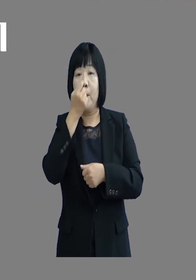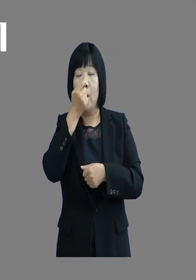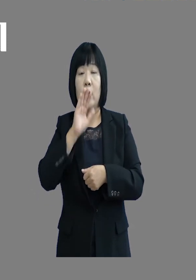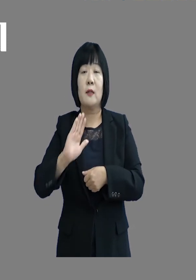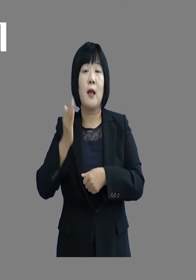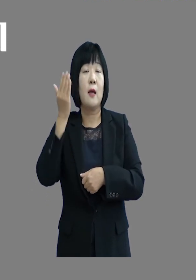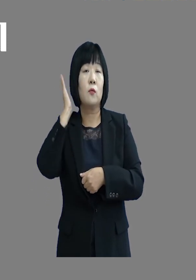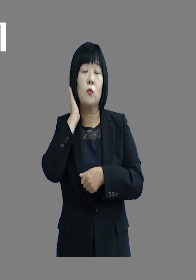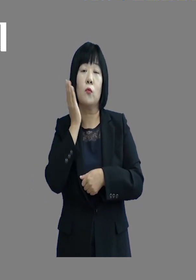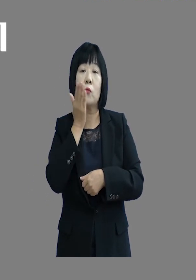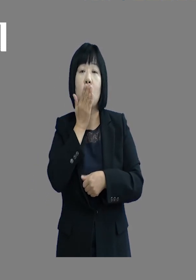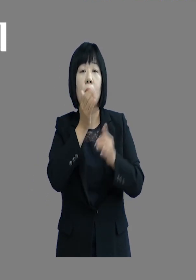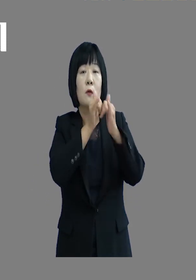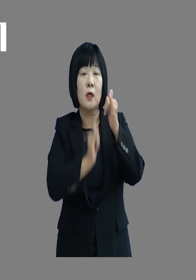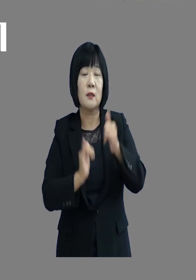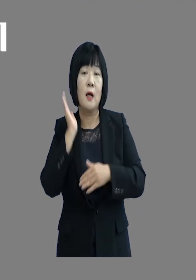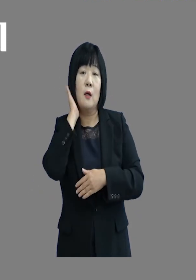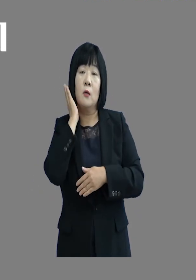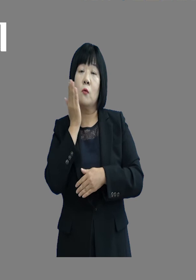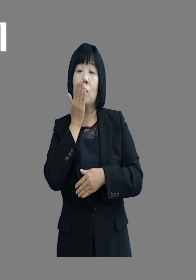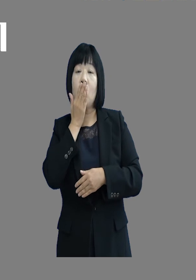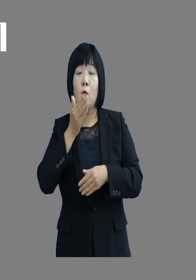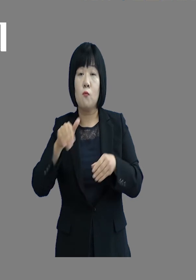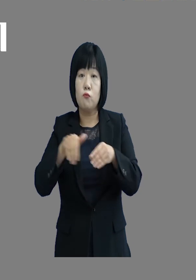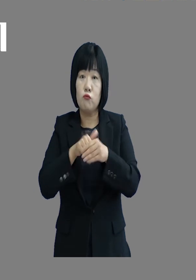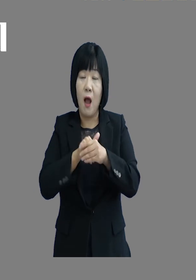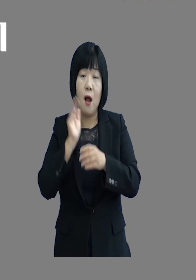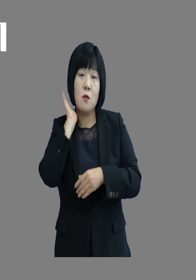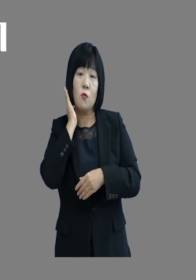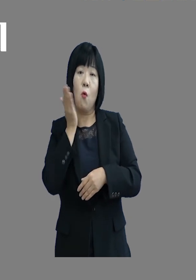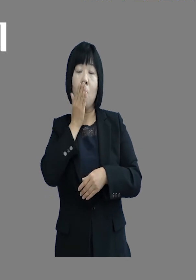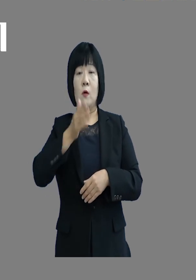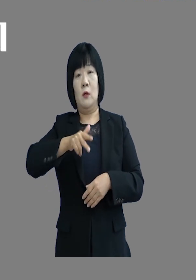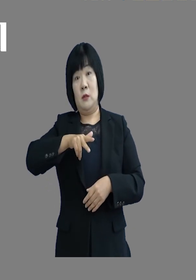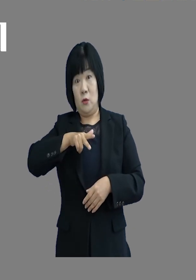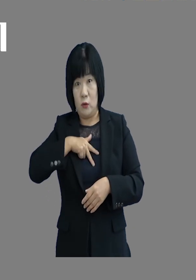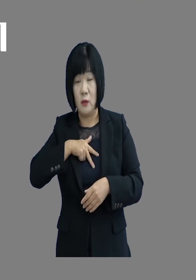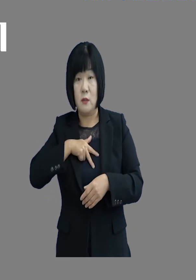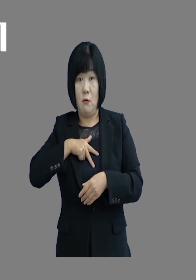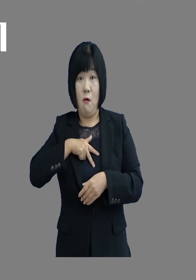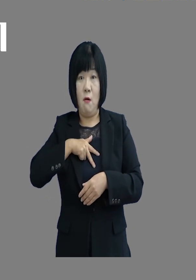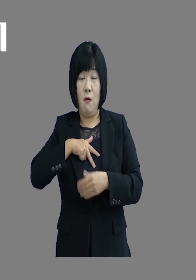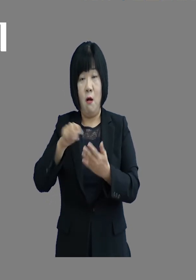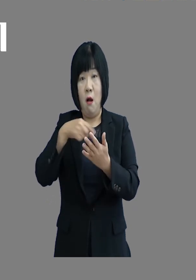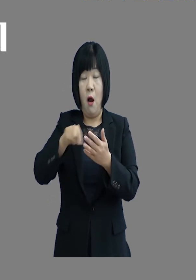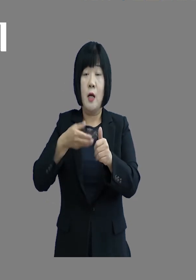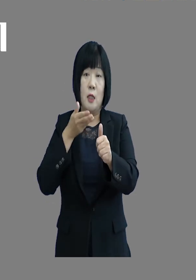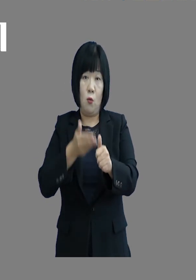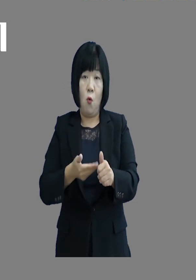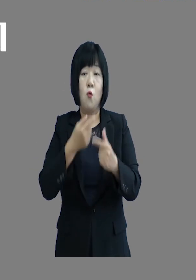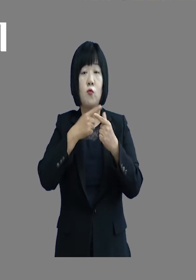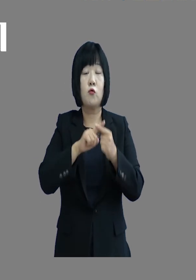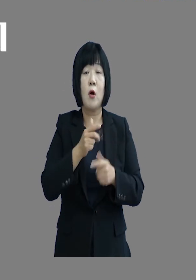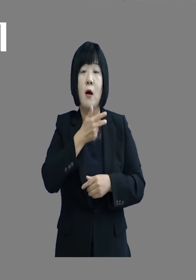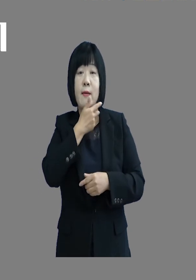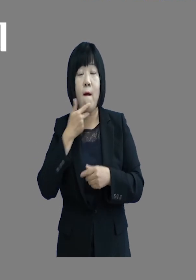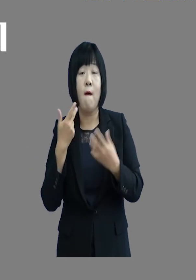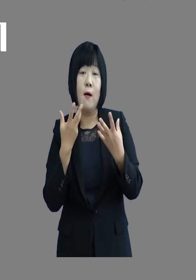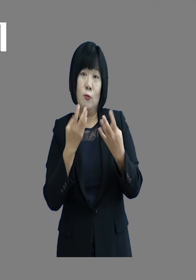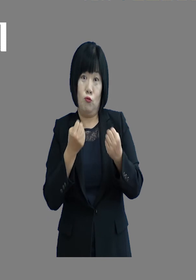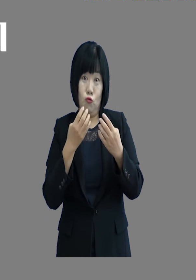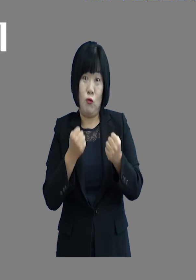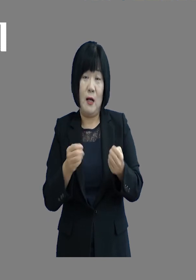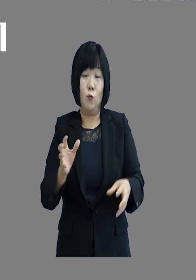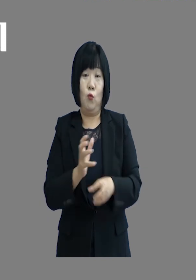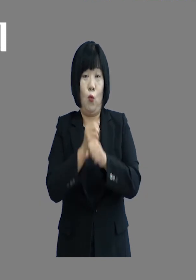수업, 농문화 수업, 농정체성 수업 이런 것들이 있고요. 여러 가지 국영 수업 모든 과목을 통합해서 배울 수 있는 형태로